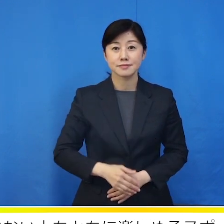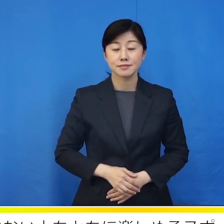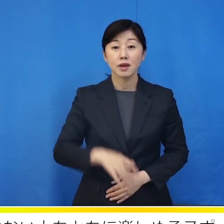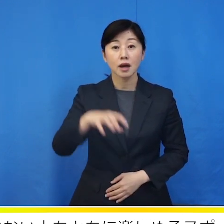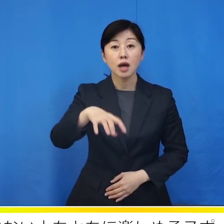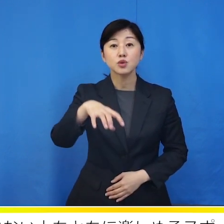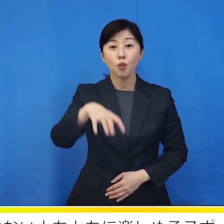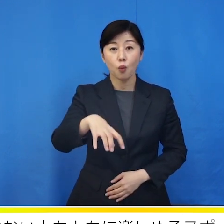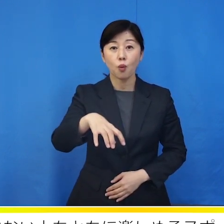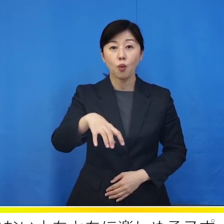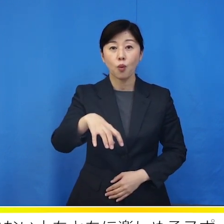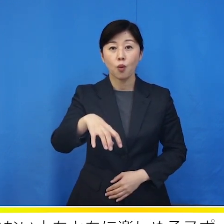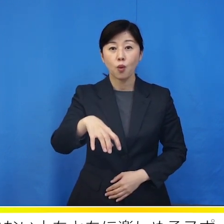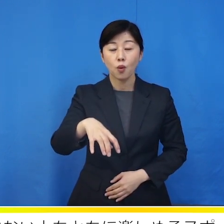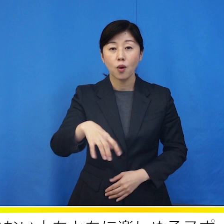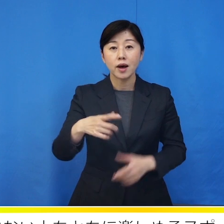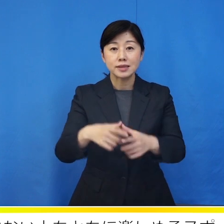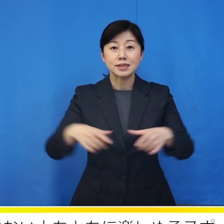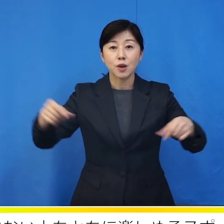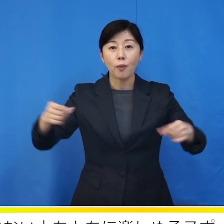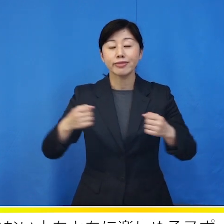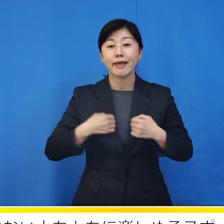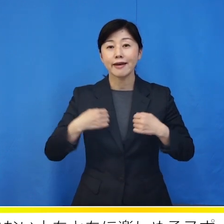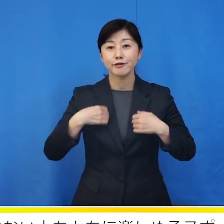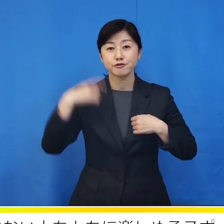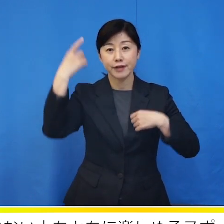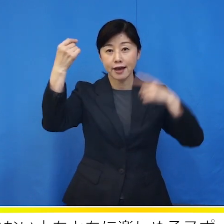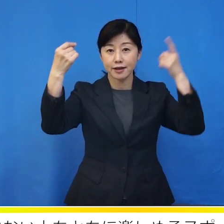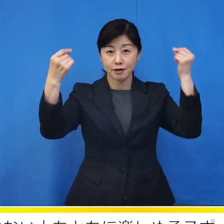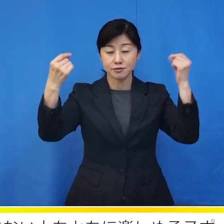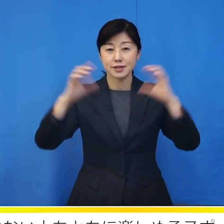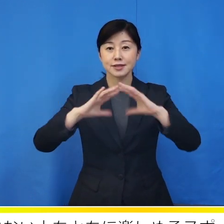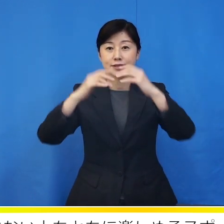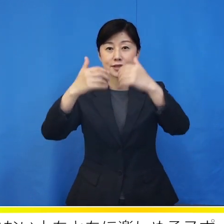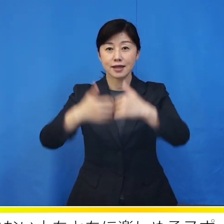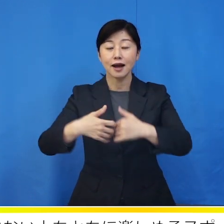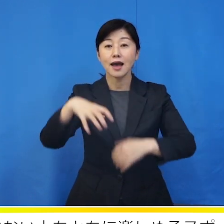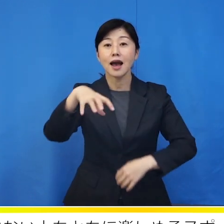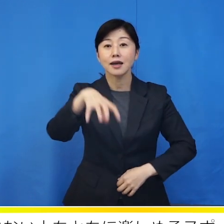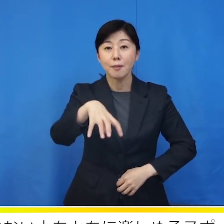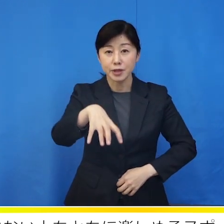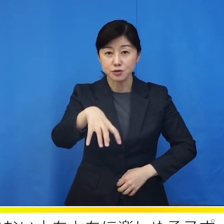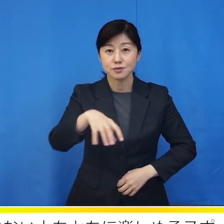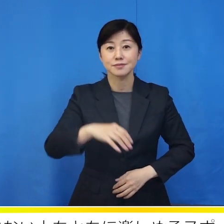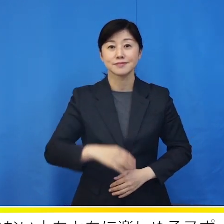会場は日本体育大学世田谷キャンパスです